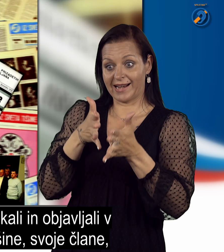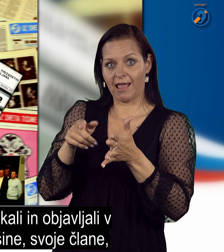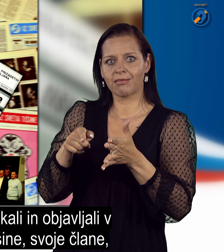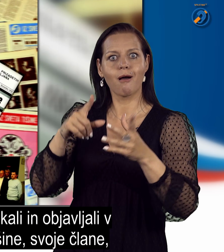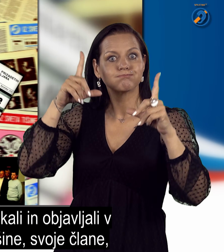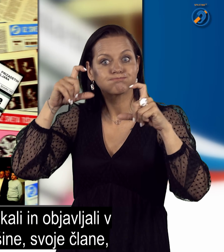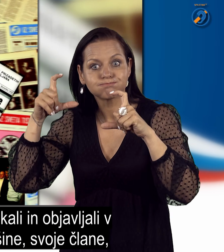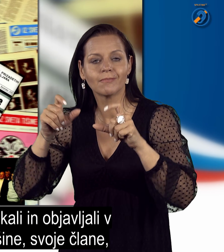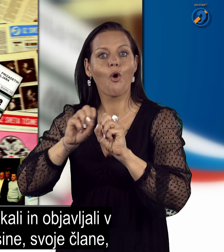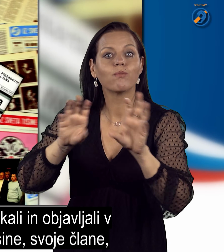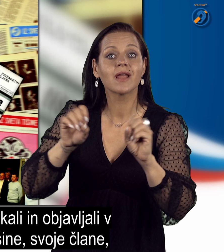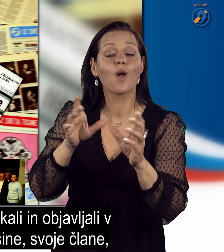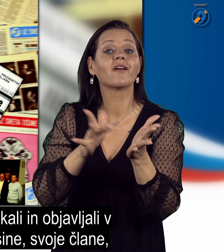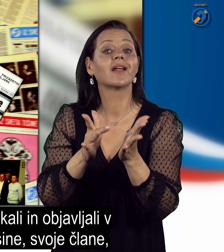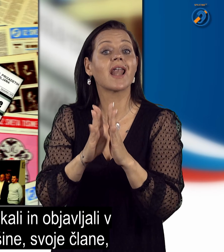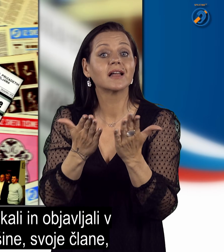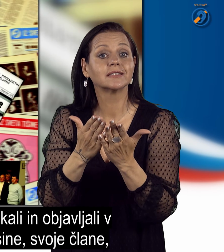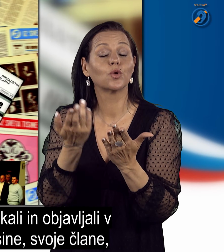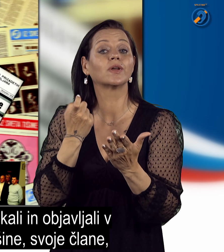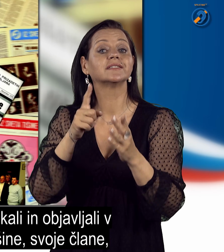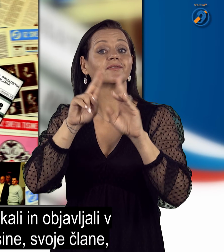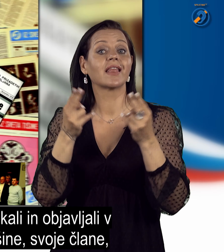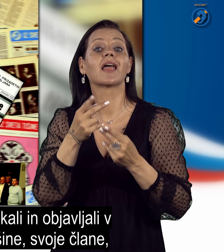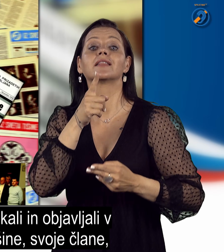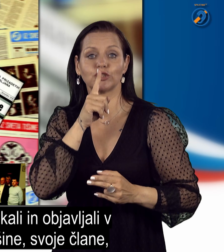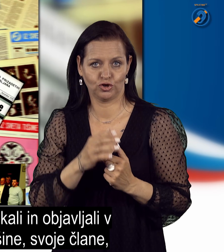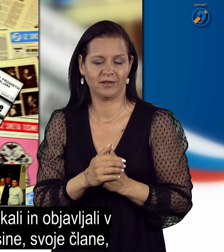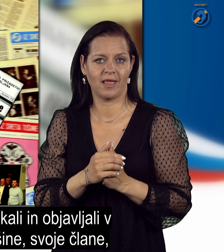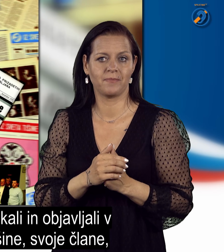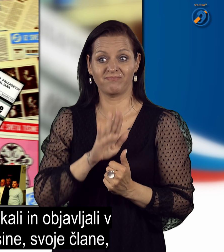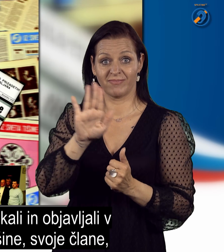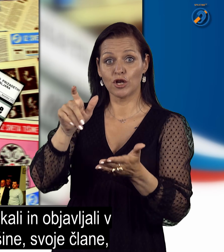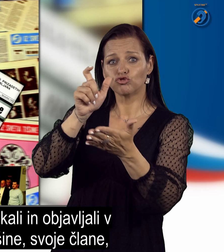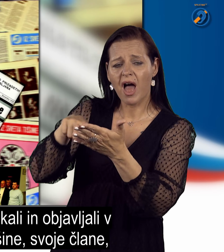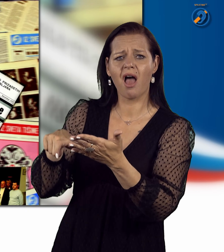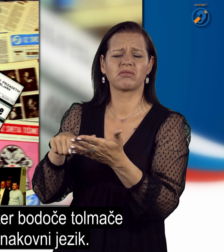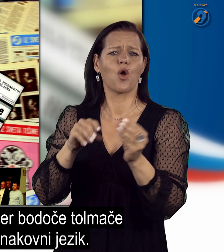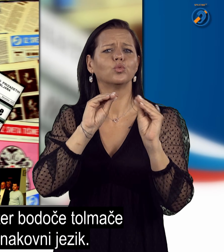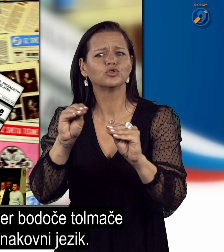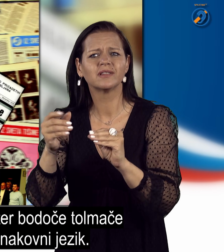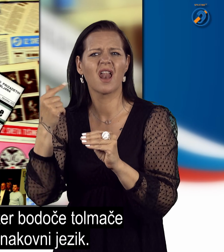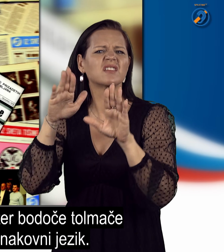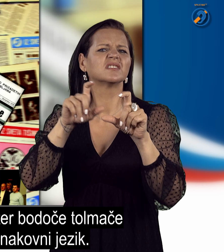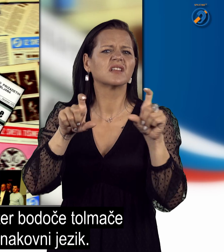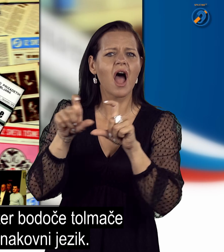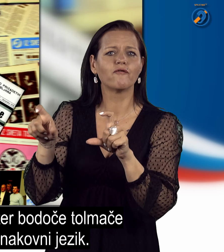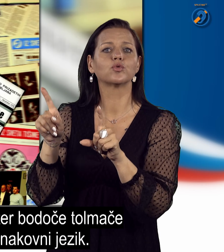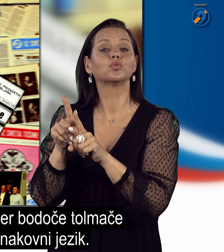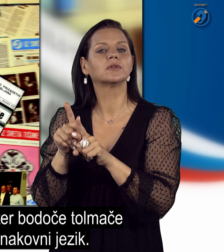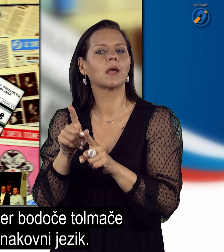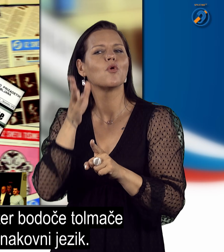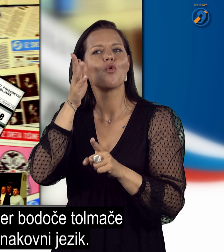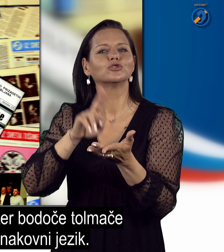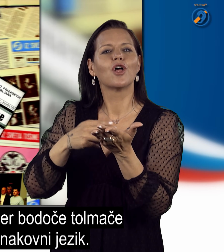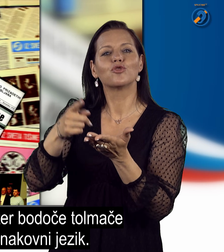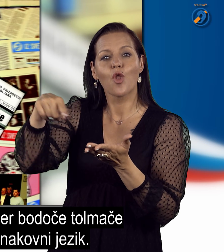Prve kretnje so slikali in objavljali v glasilu Iz sveta tišine, svoje člane, učitelje iz zavodov ter bodoče tolmače